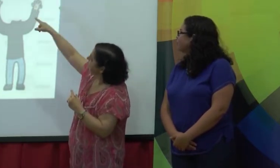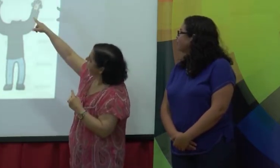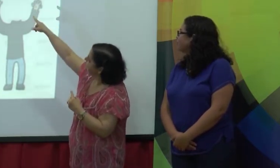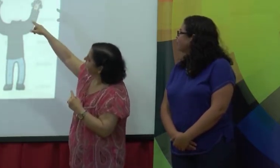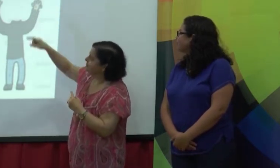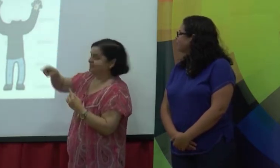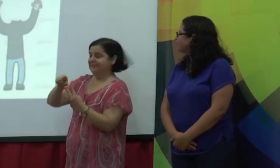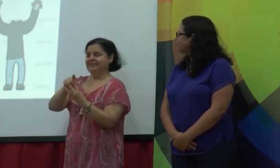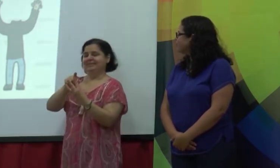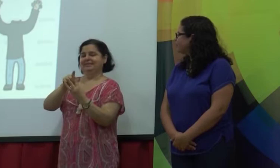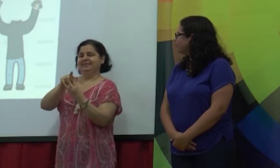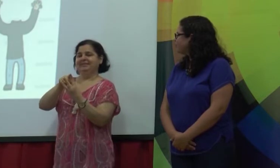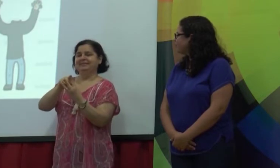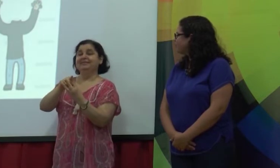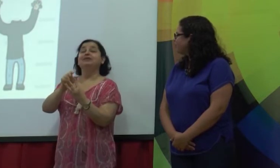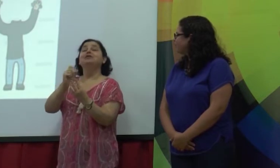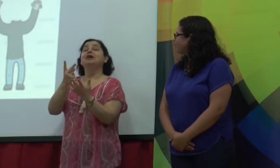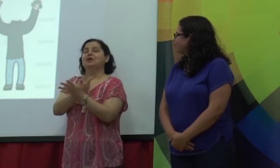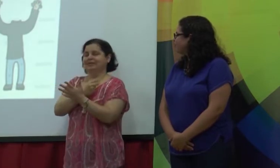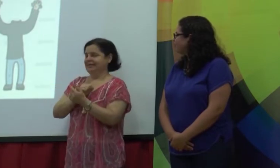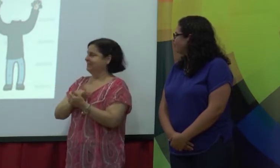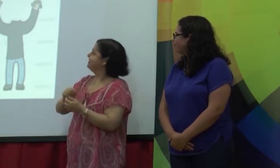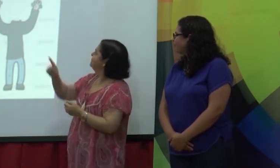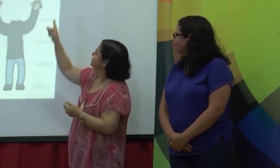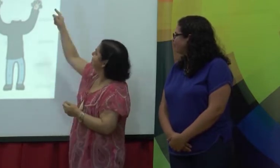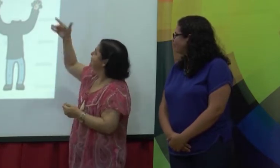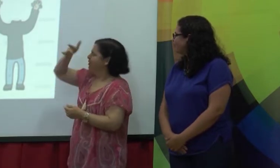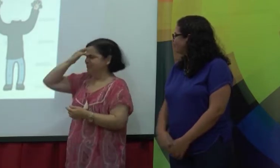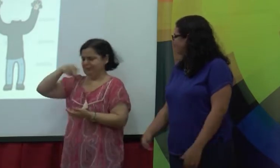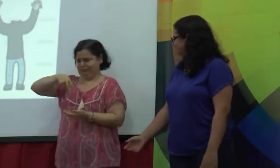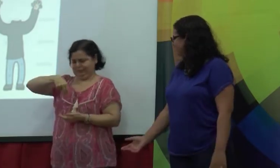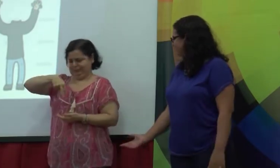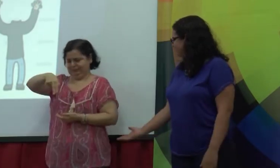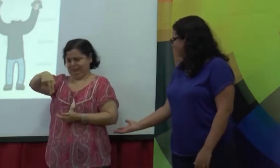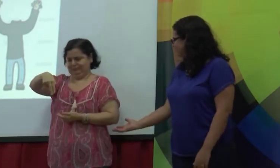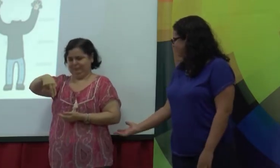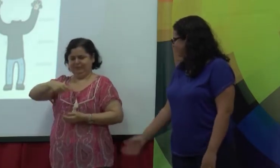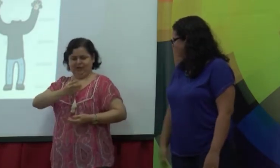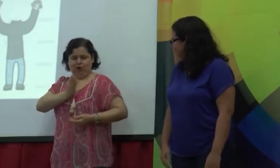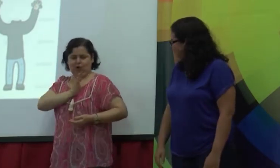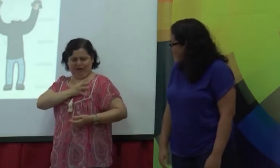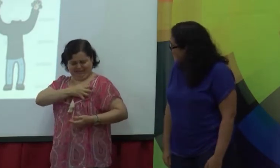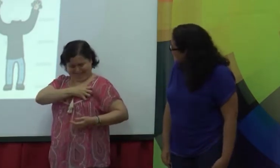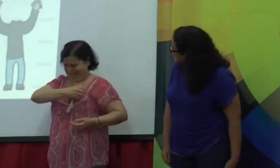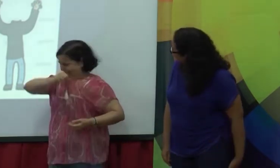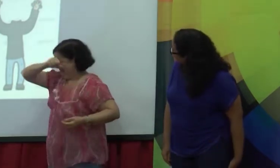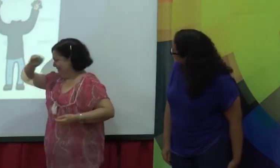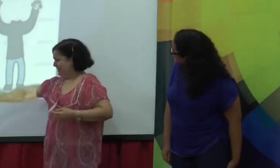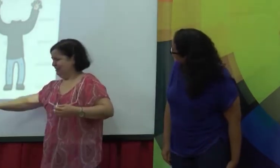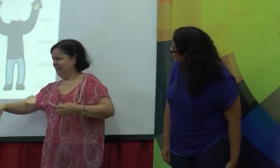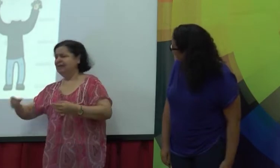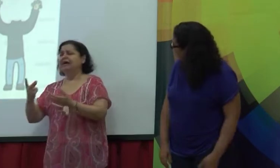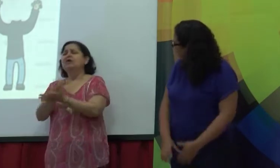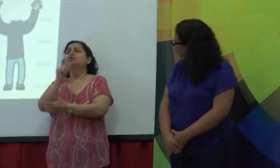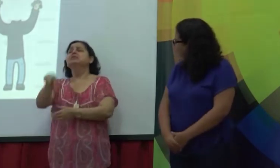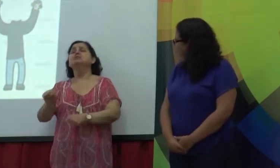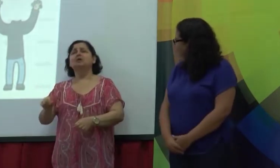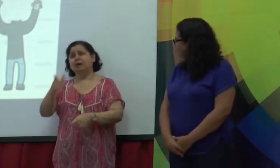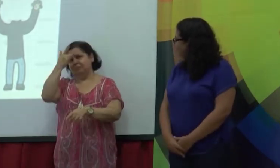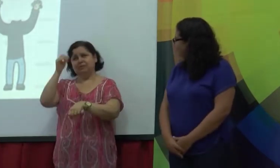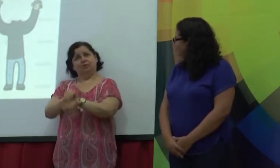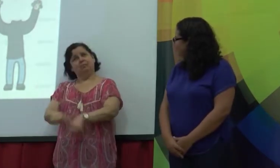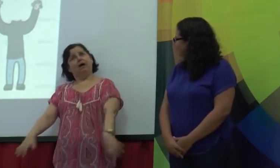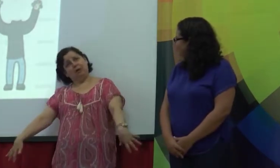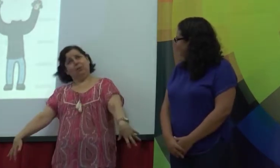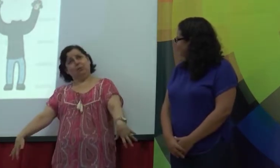Então, primeiro, nós temos a filosofia. Primeiro, uma pessoa que